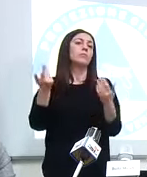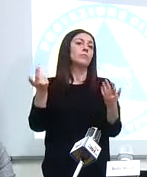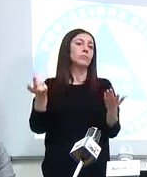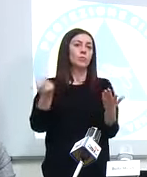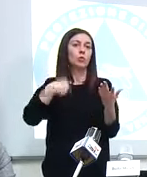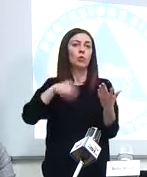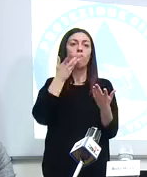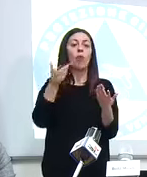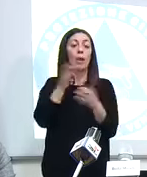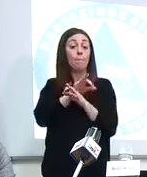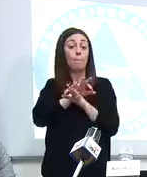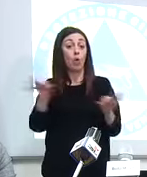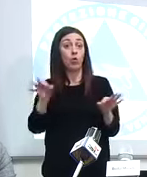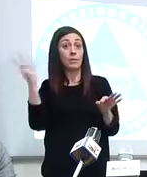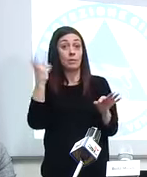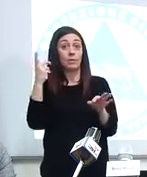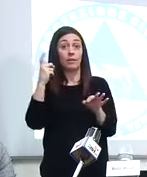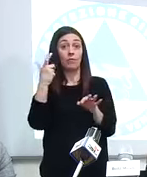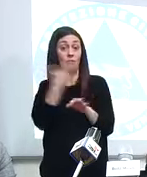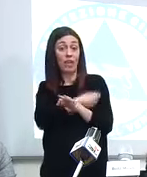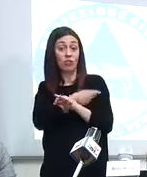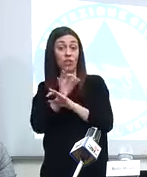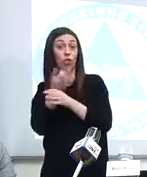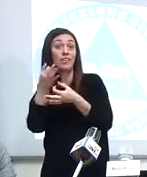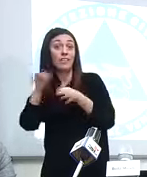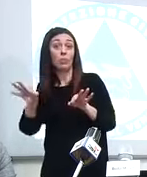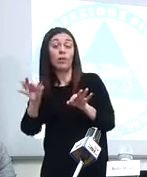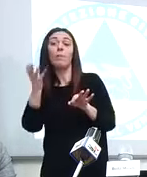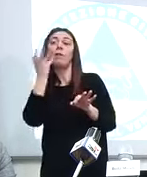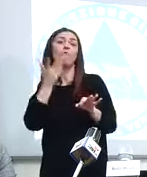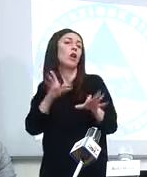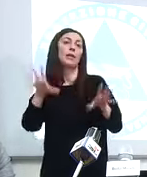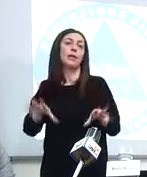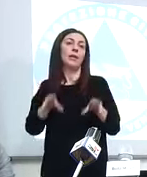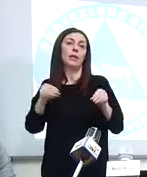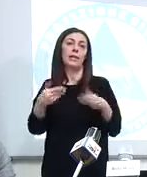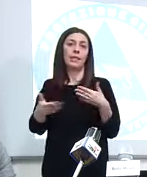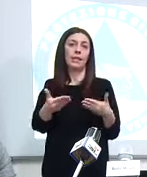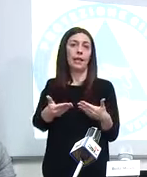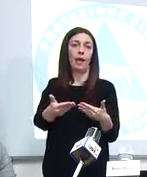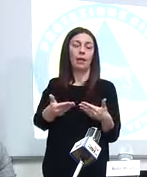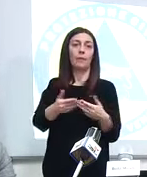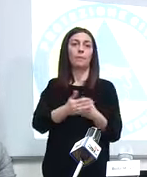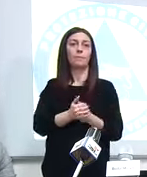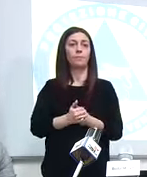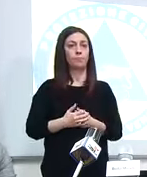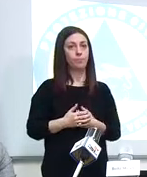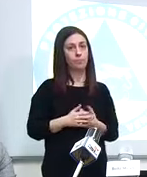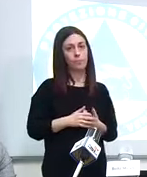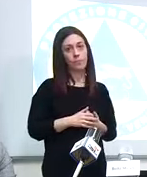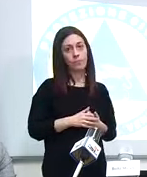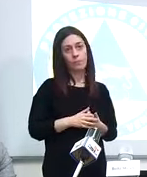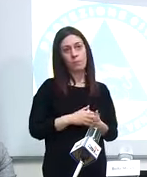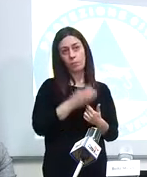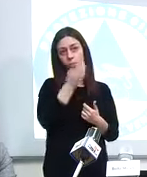la disponibilità di vaccino, di iniziare anche con loro rispetto ai soggetti che possono e che sono in grado di vaccinare,